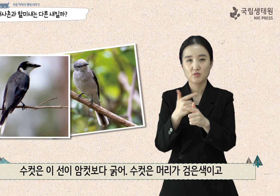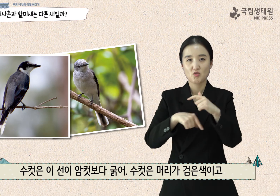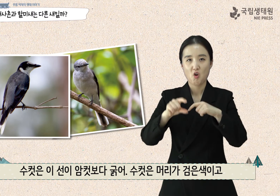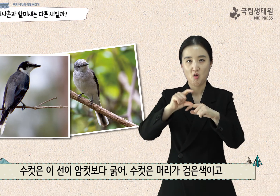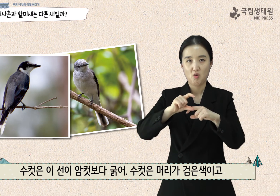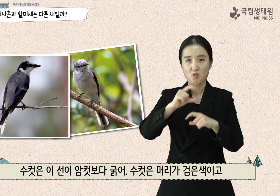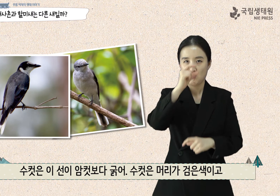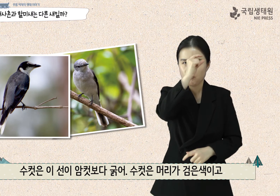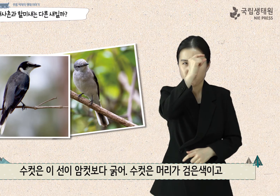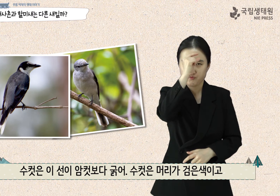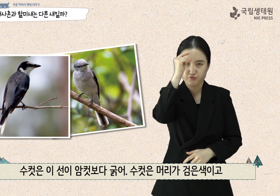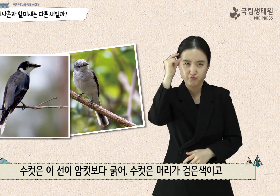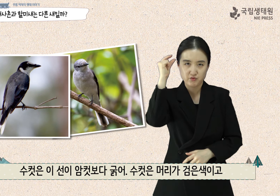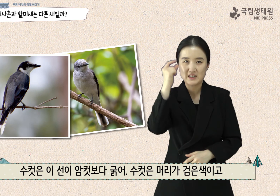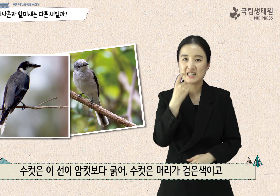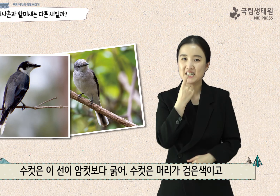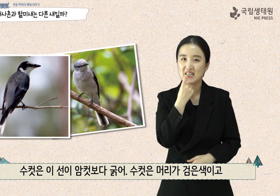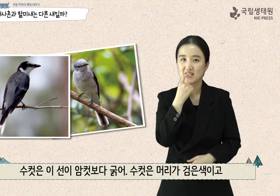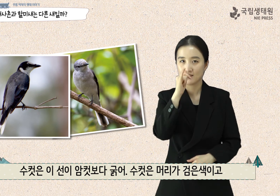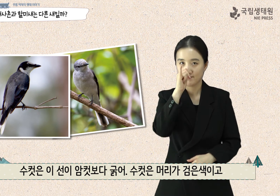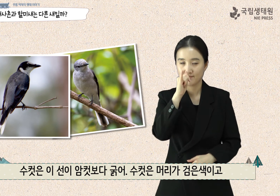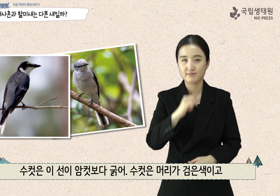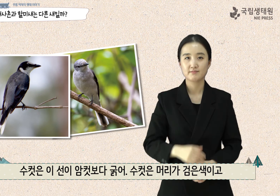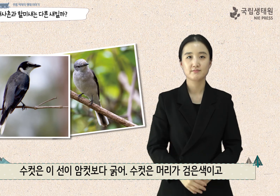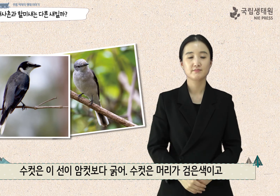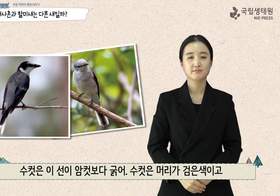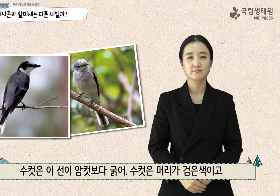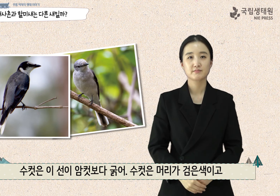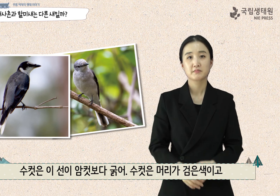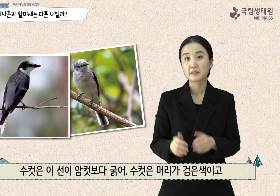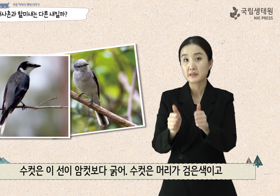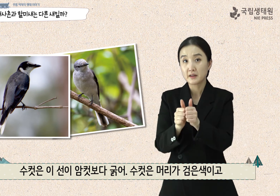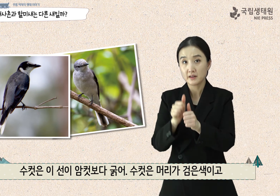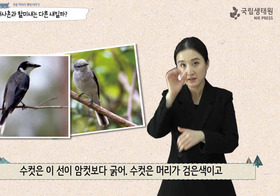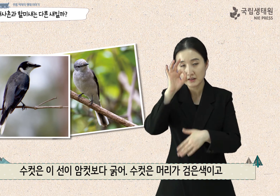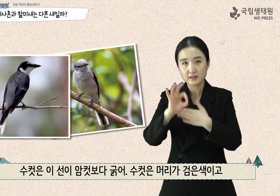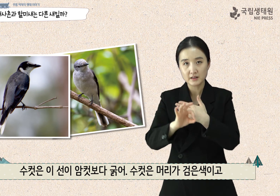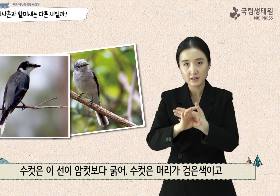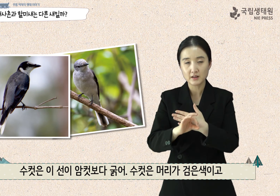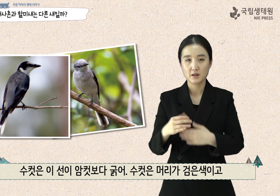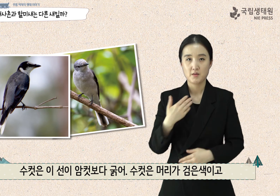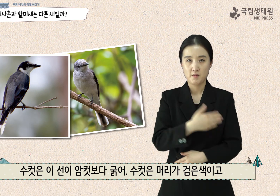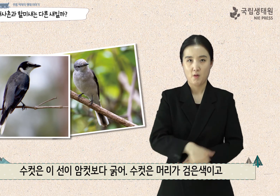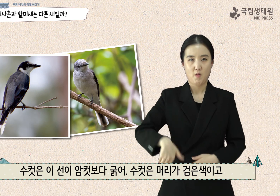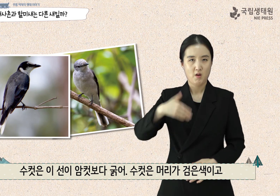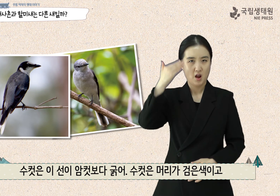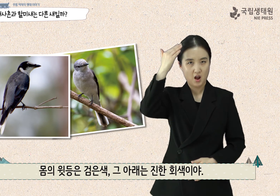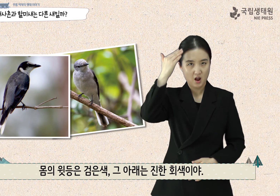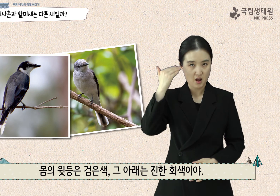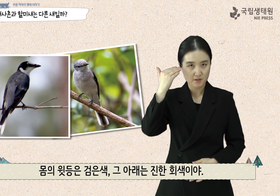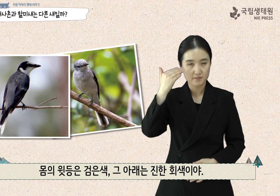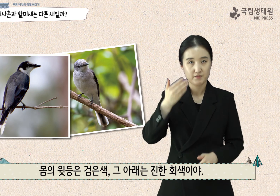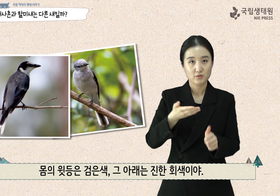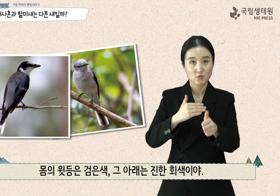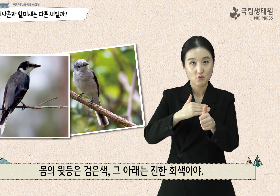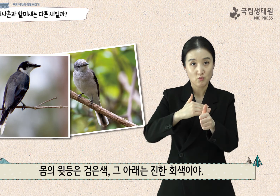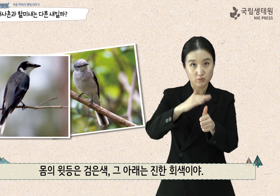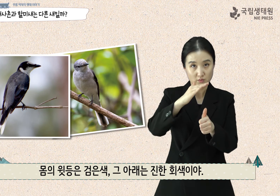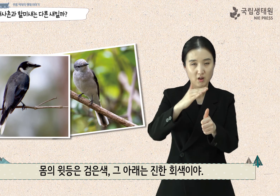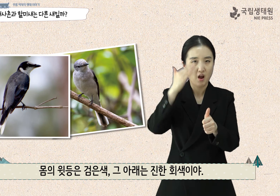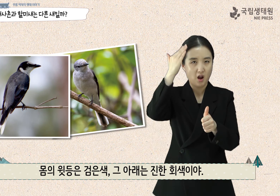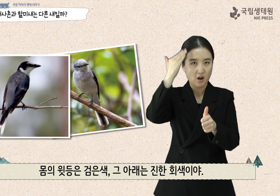선이 암컷보다 굵어. 수컷은 머리가 검은색이고 몸의 윗등은